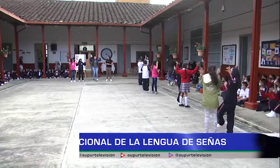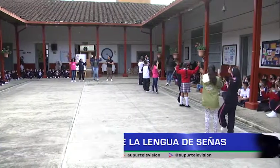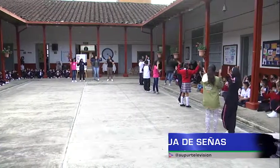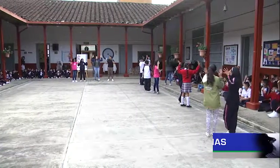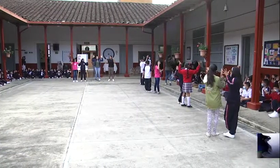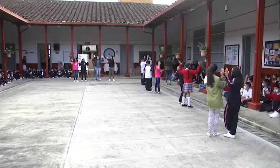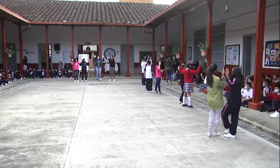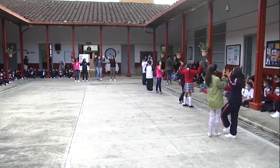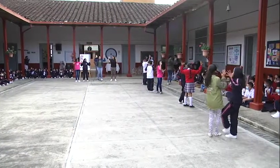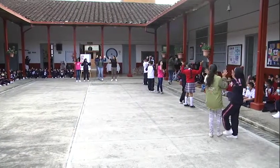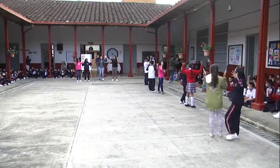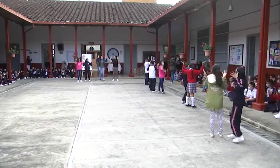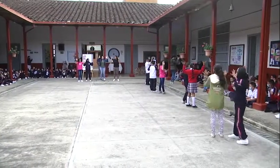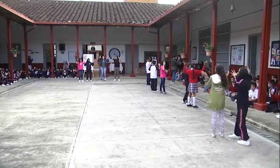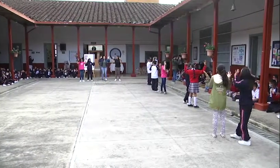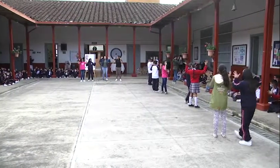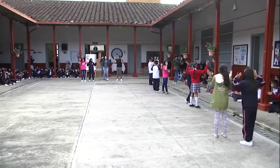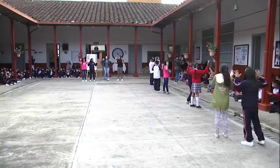vamos a mover y agitar nuestras manos.